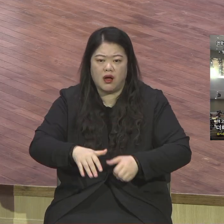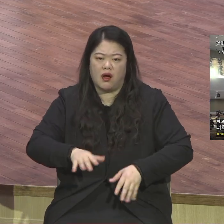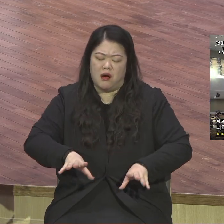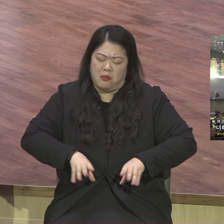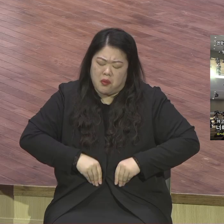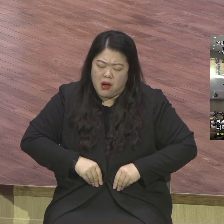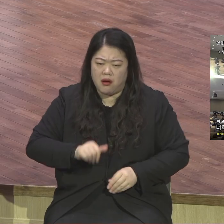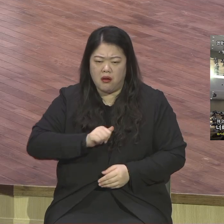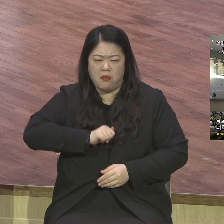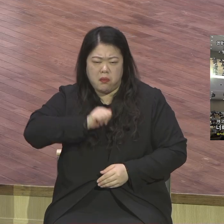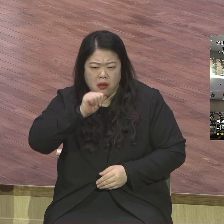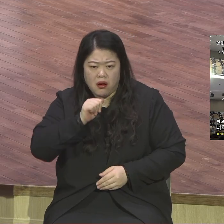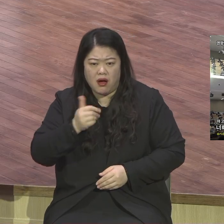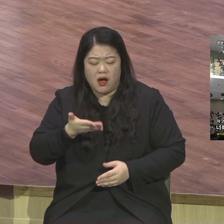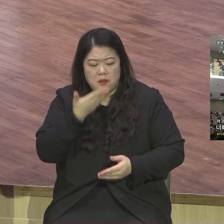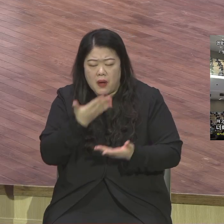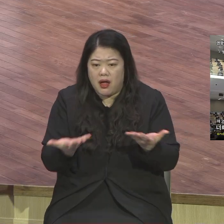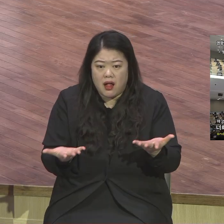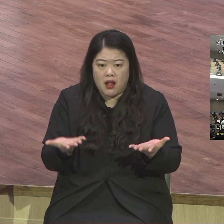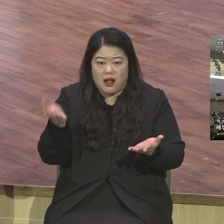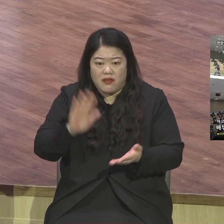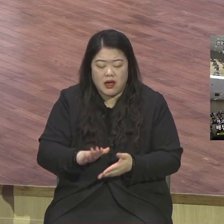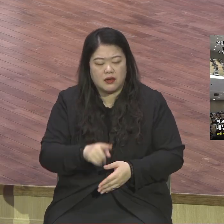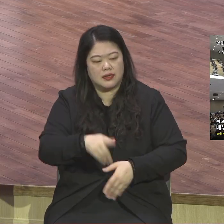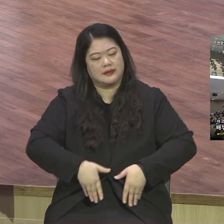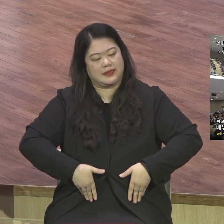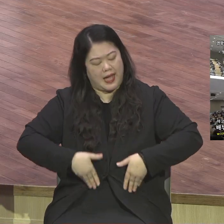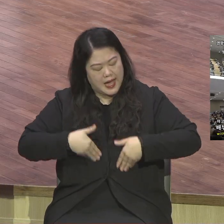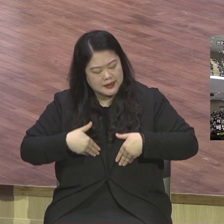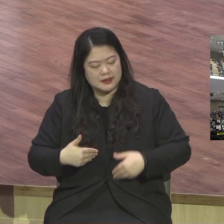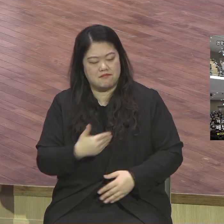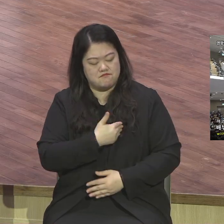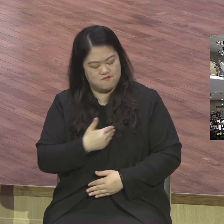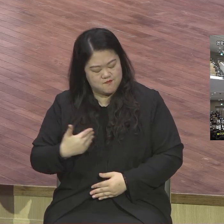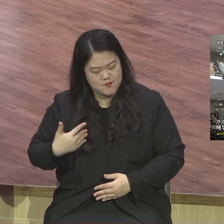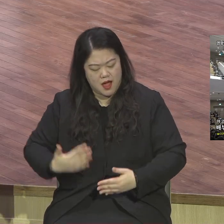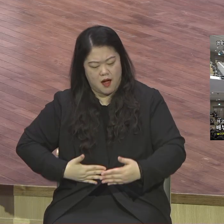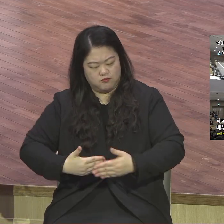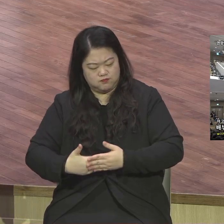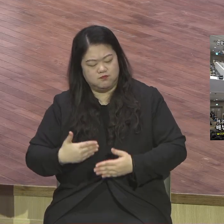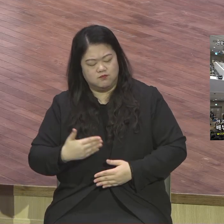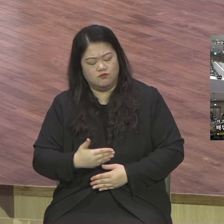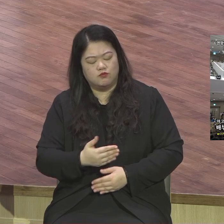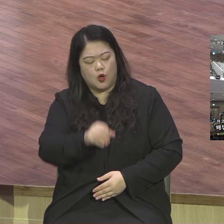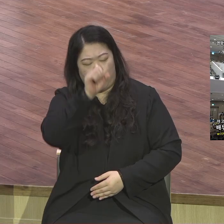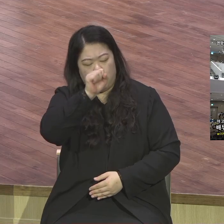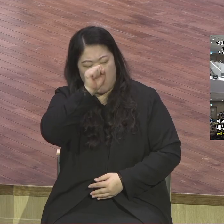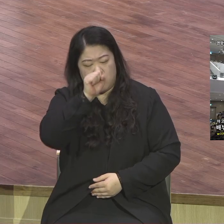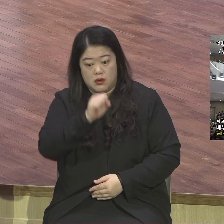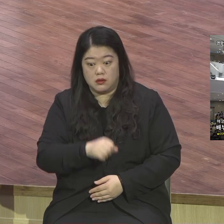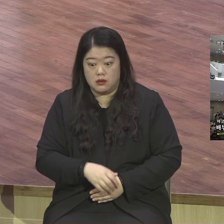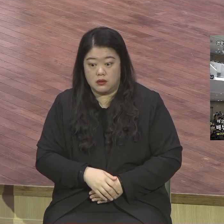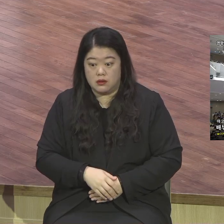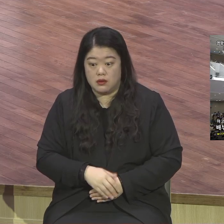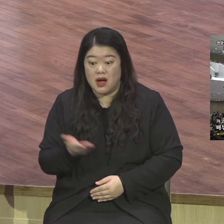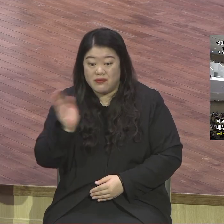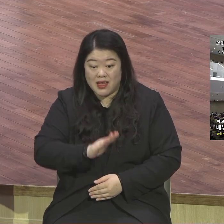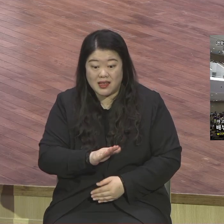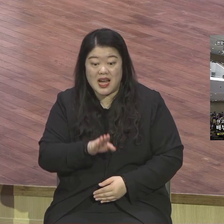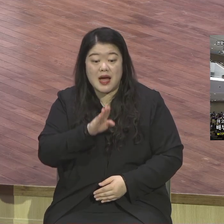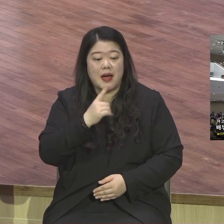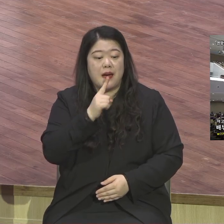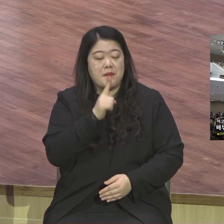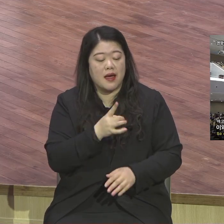중에 누구든지 그에게 이르되 평안히 가라 덥게 하라 배부르게 하라 하며 그 몸에 쓸 것을 주지 아니하면